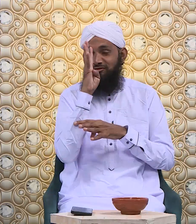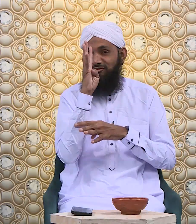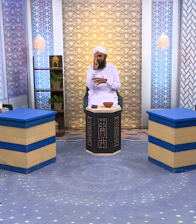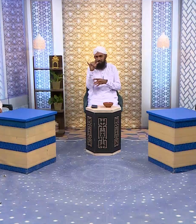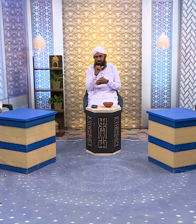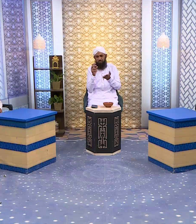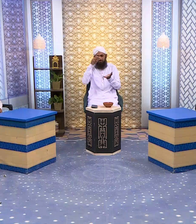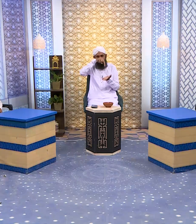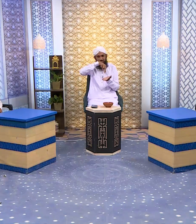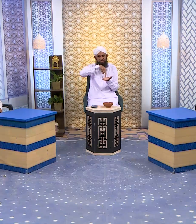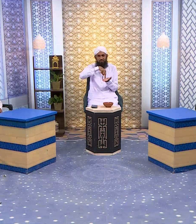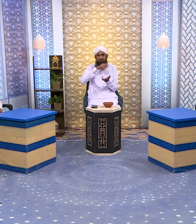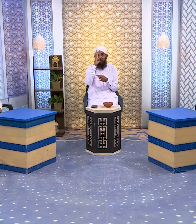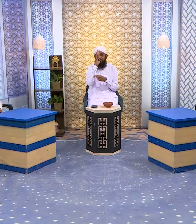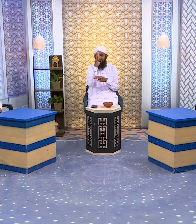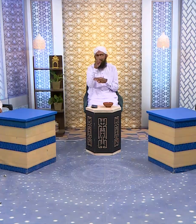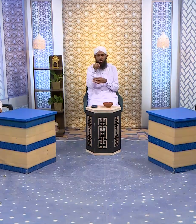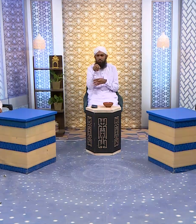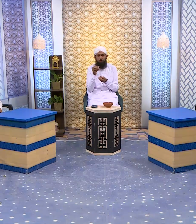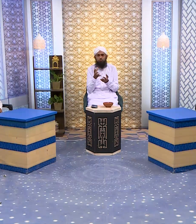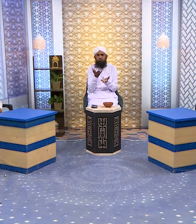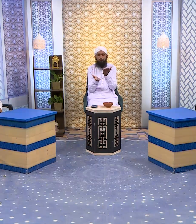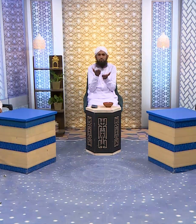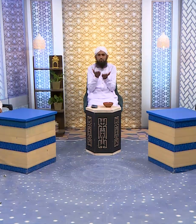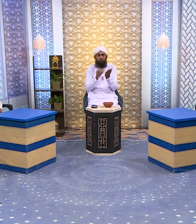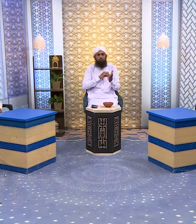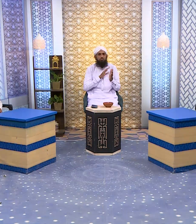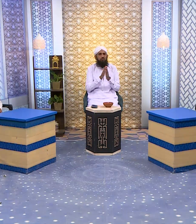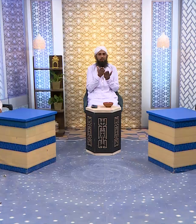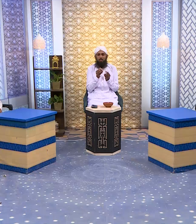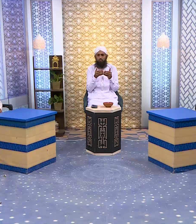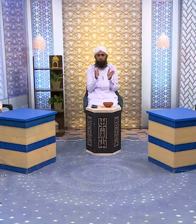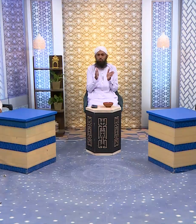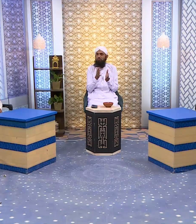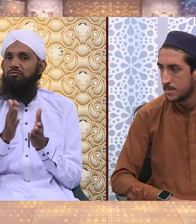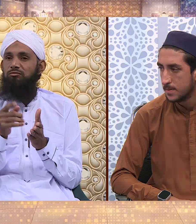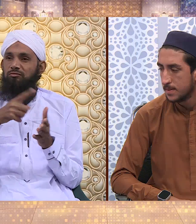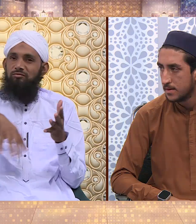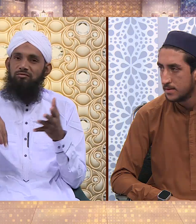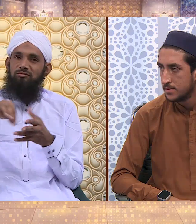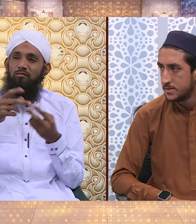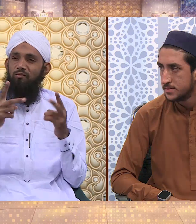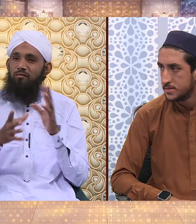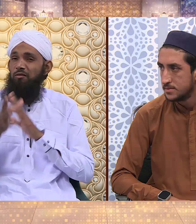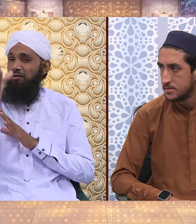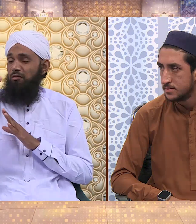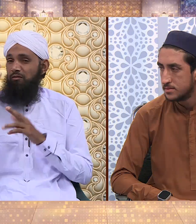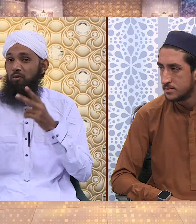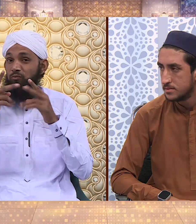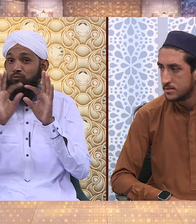گا جبکہ اس وقت نہ میزان رکھا گیا ہوگا نہ ہی اعمال نامیں کھولے گئے ہوں گے انہیں پورا پورا عجر عطا کیا جائے گا